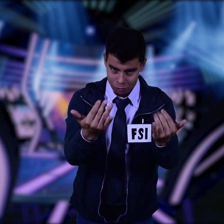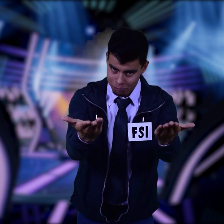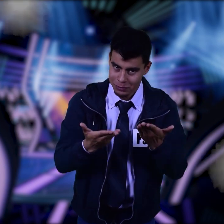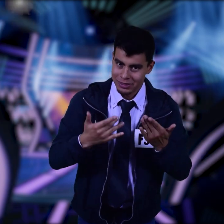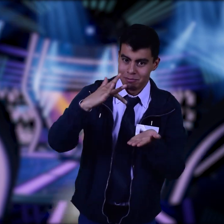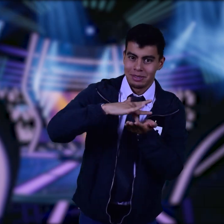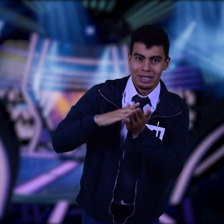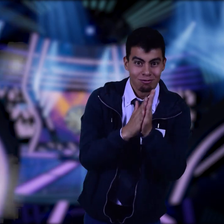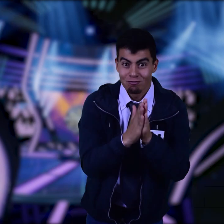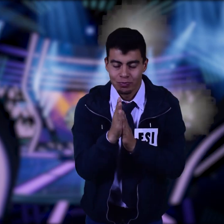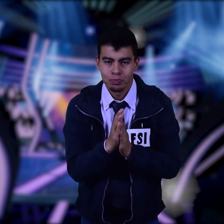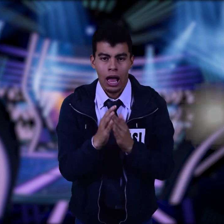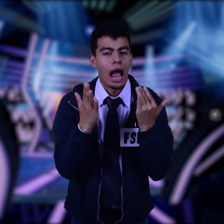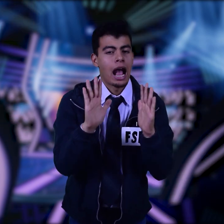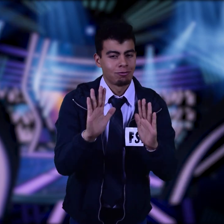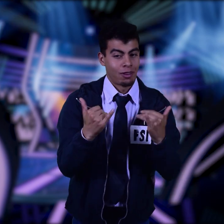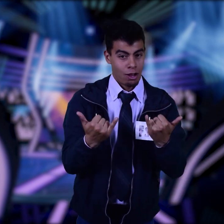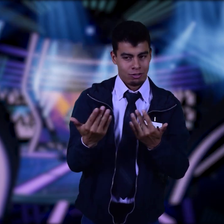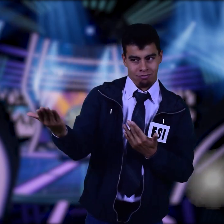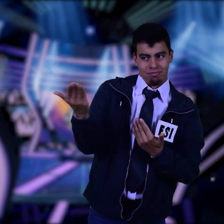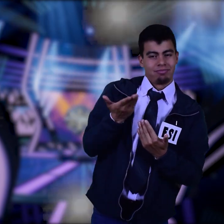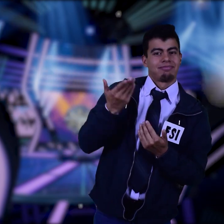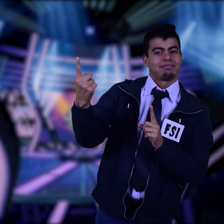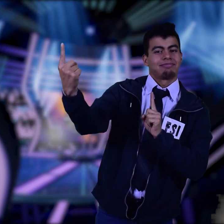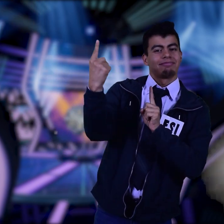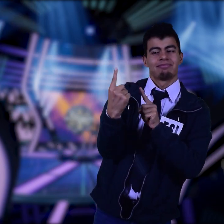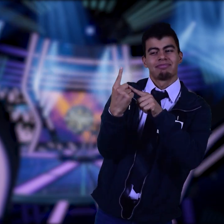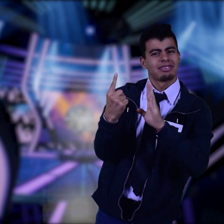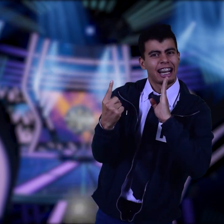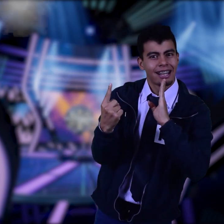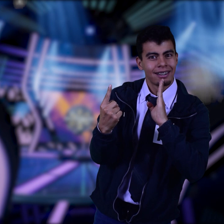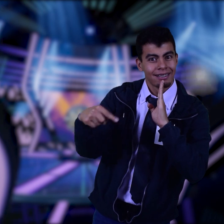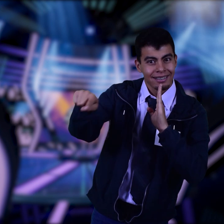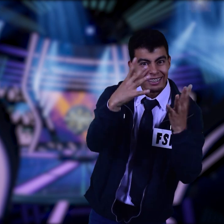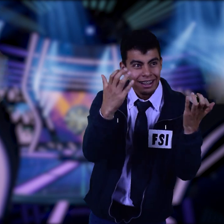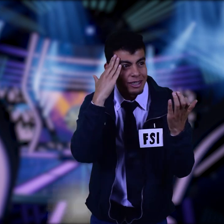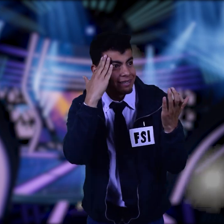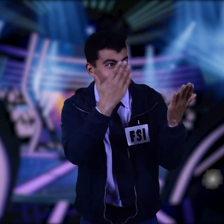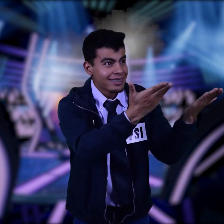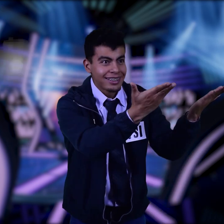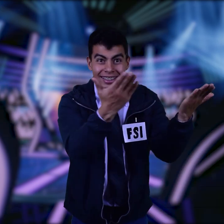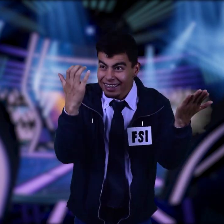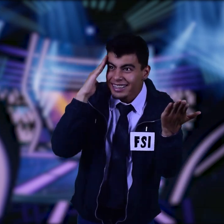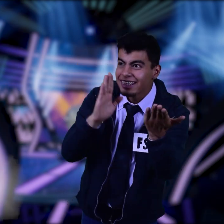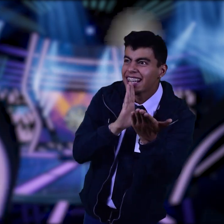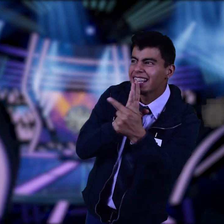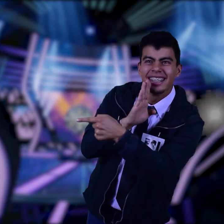así participar con nosotros. Para empezar, le damos la bienvenida a nuestro participante. ¿Saben quién es? ¿Quién cree que sea? ¿Quién